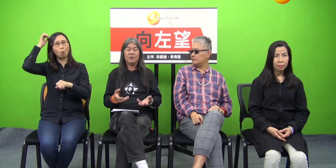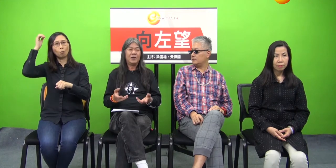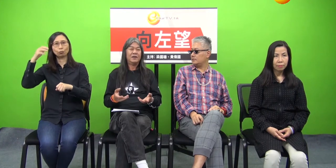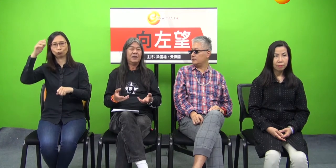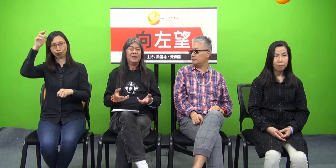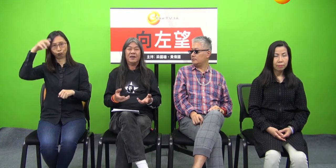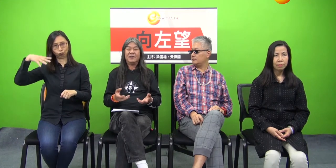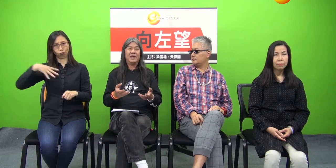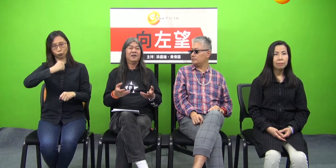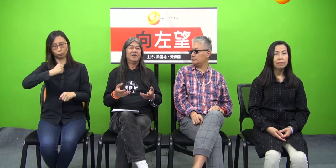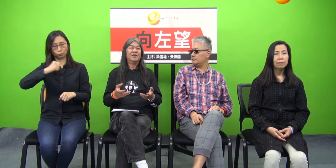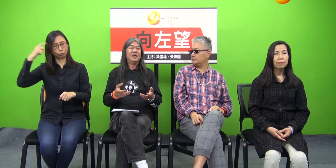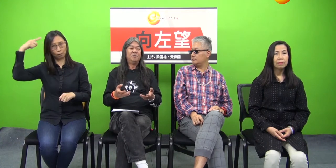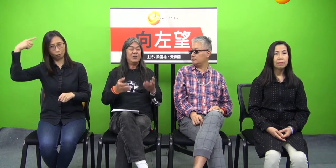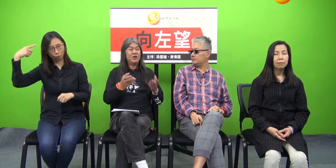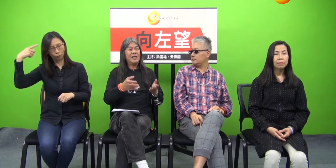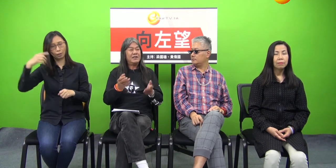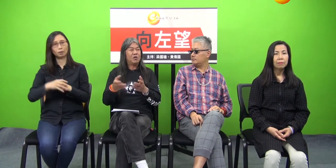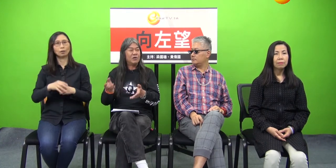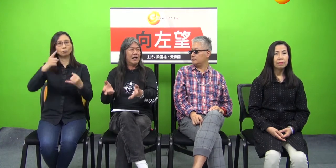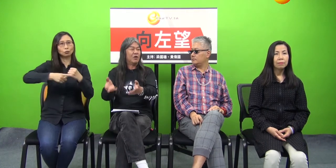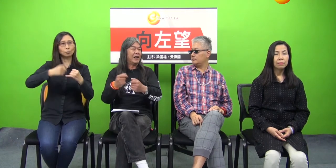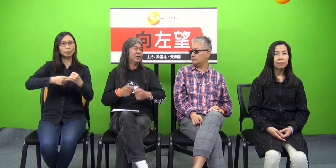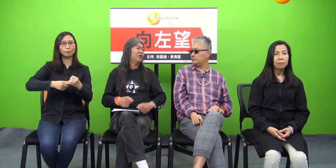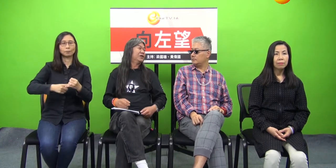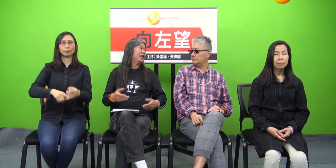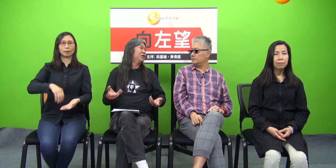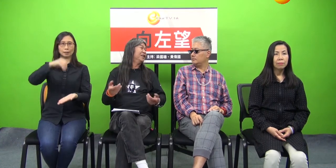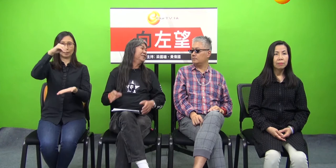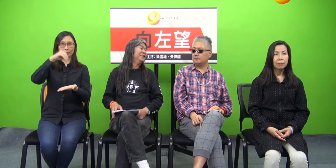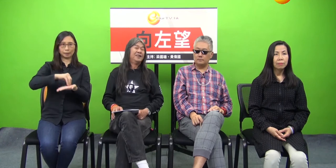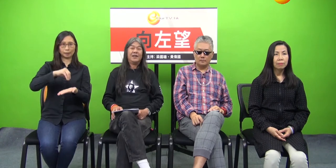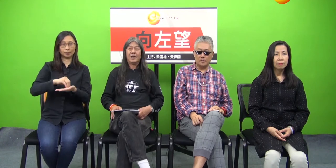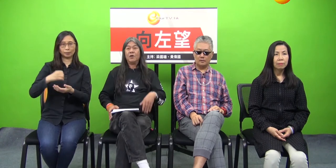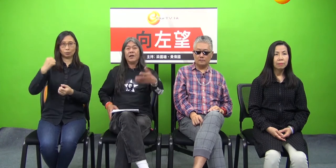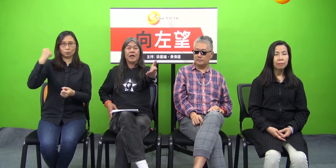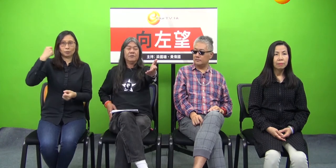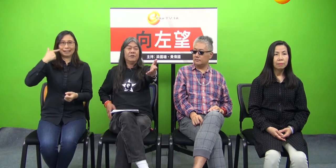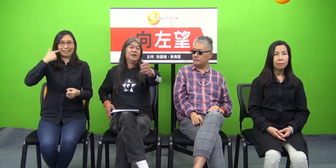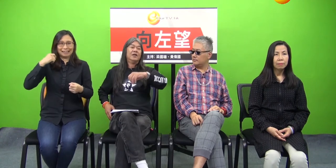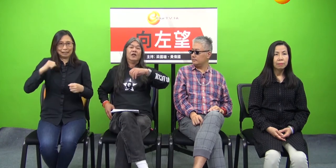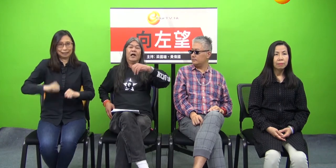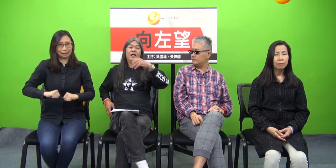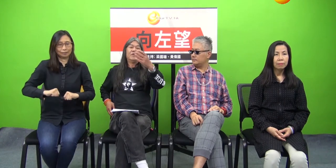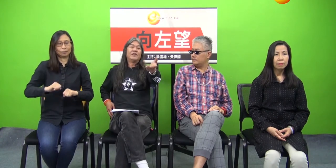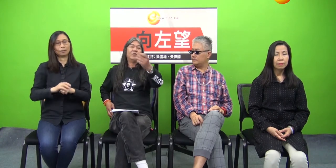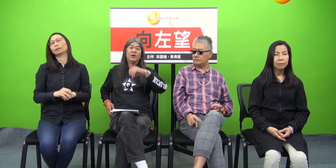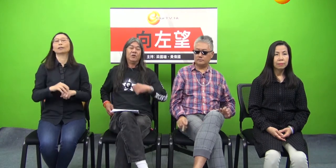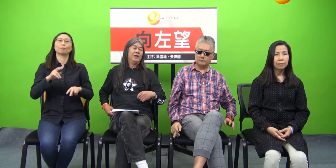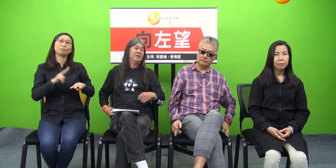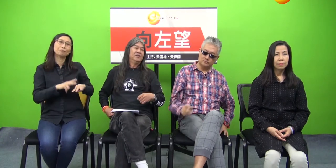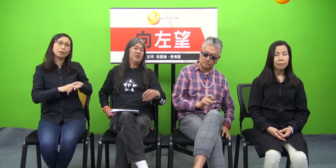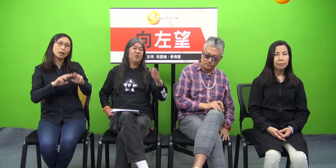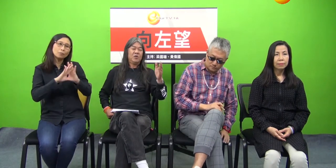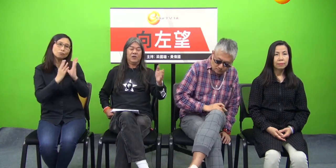後尾就係、是、必須堅持共產黨的領導，就寫完啦。咁好簡單，喺憲法正文裏